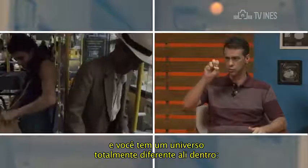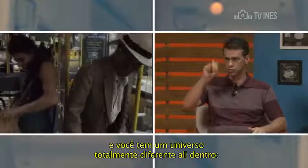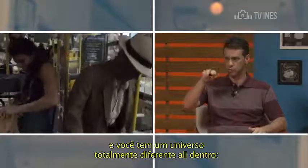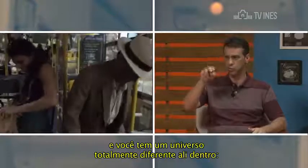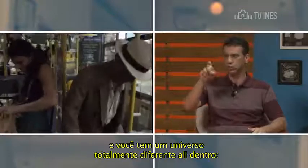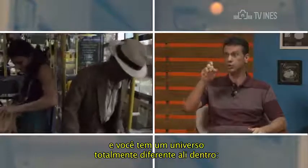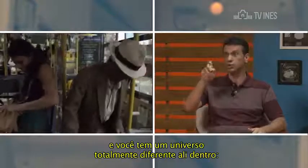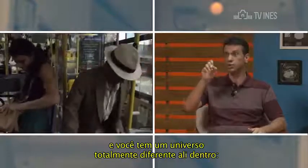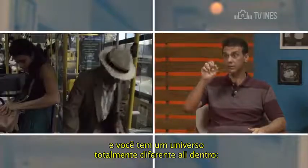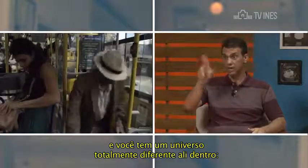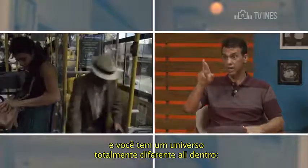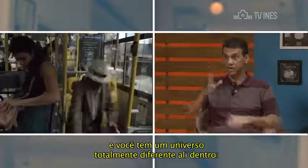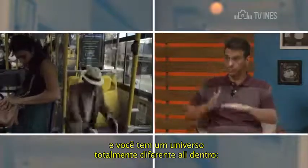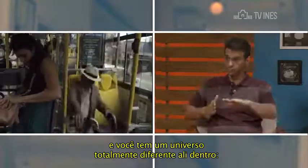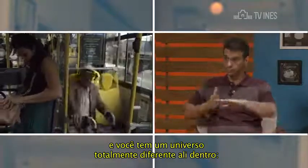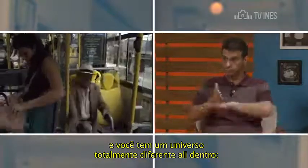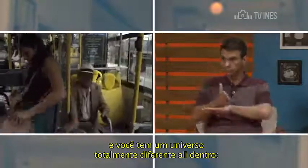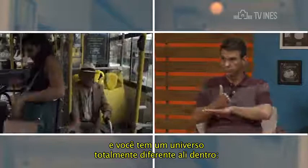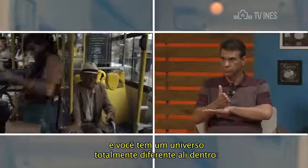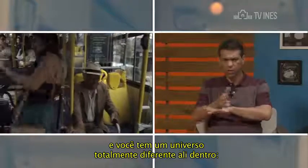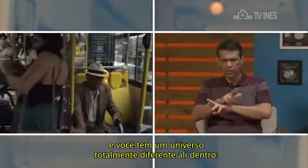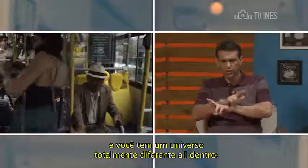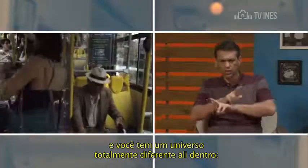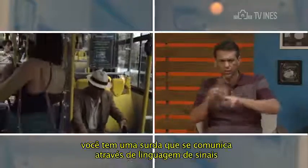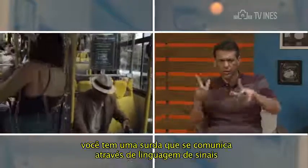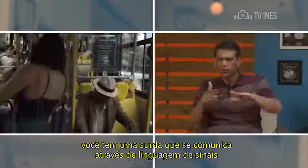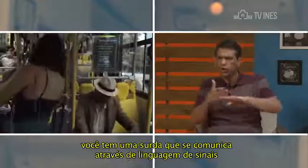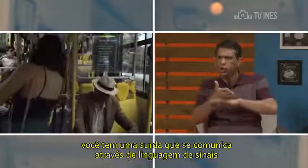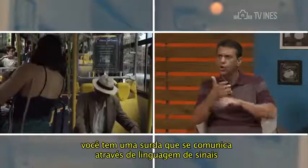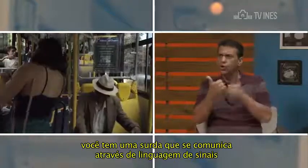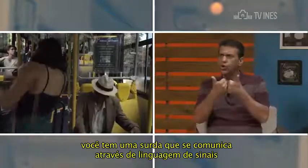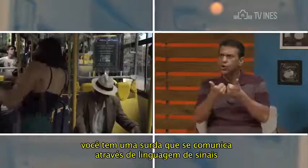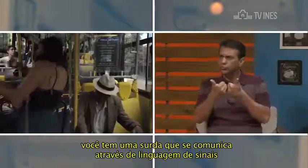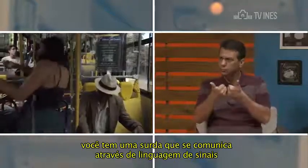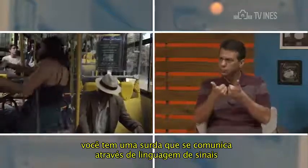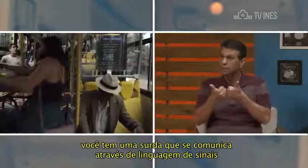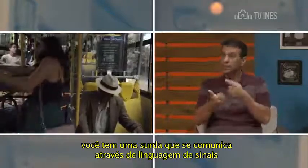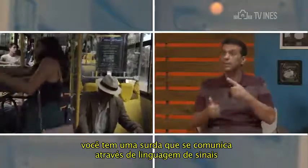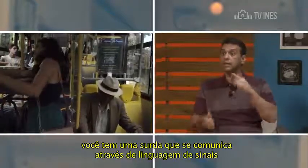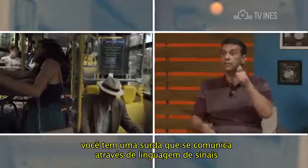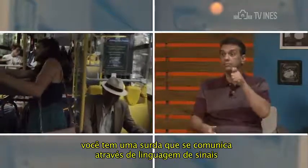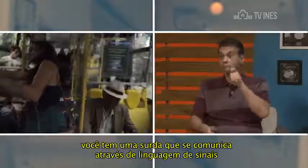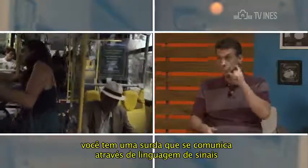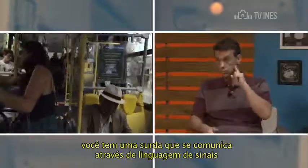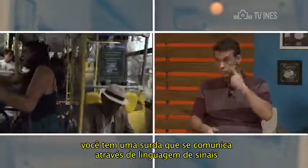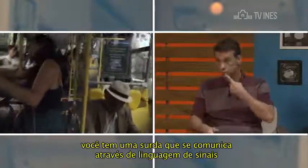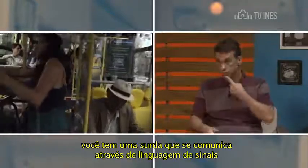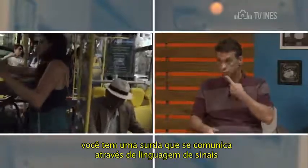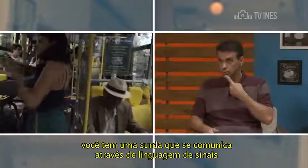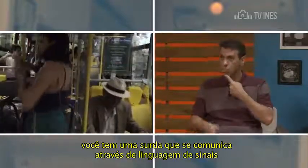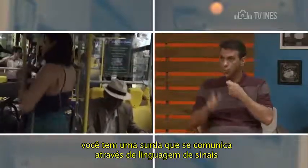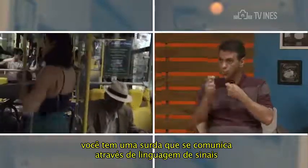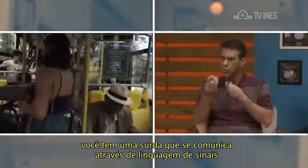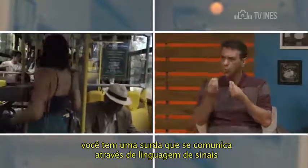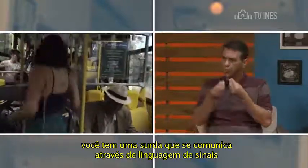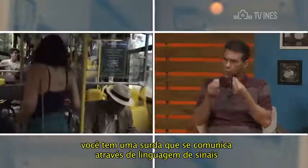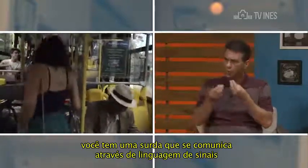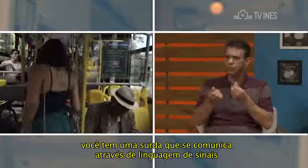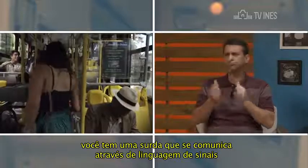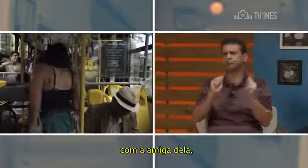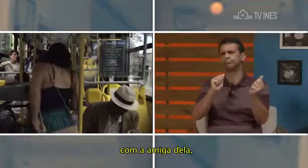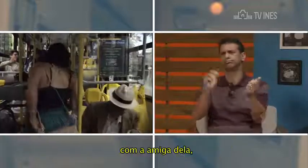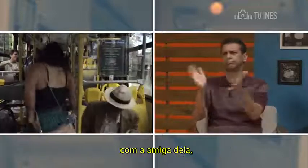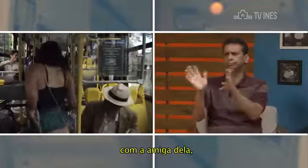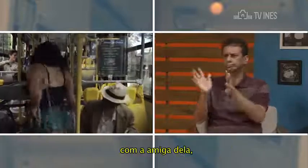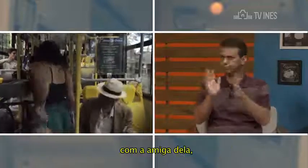e você tem um universo totalmente diferente ali dentro. Você tem uma surda que se comunica através de linguagem de